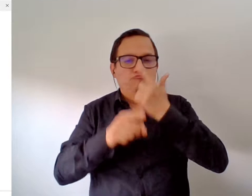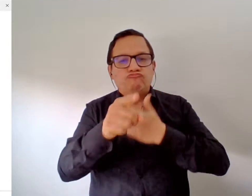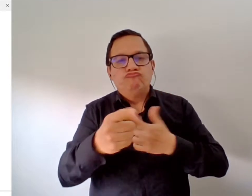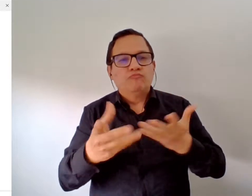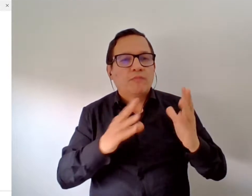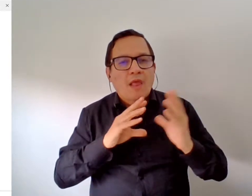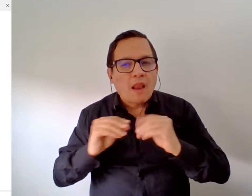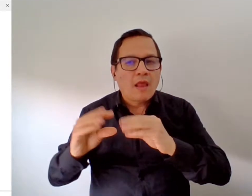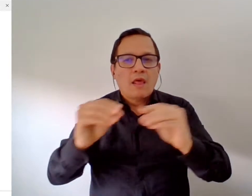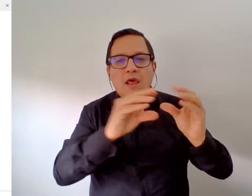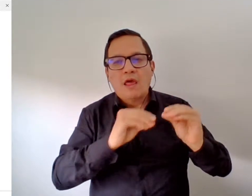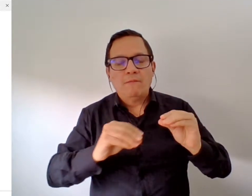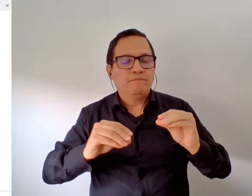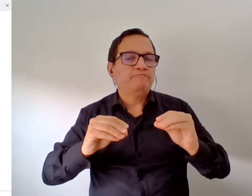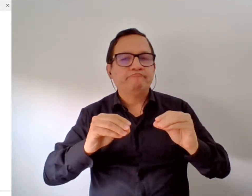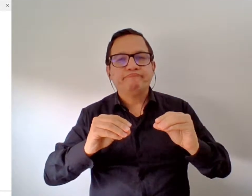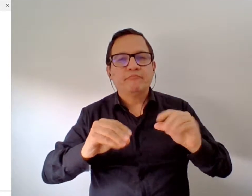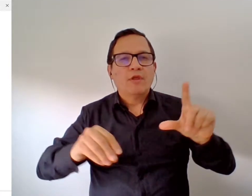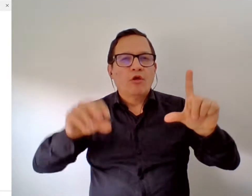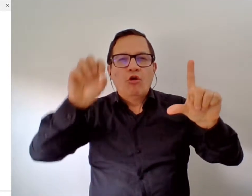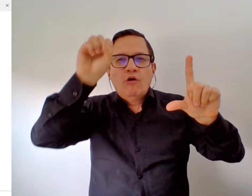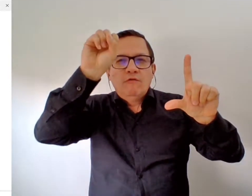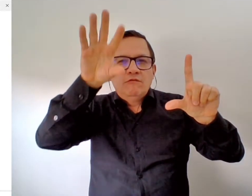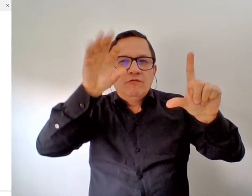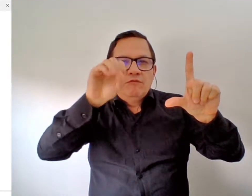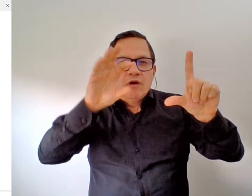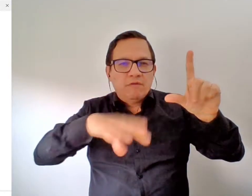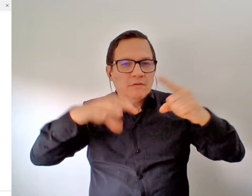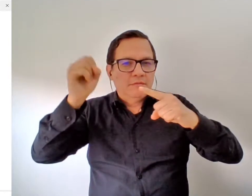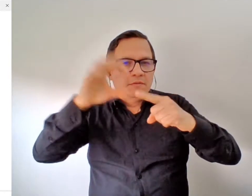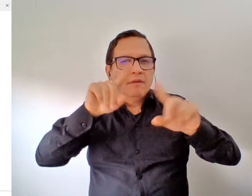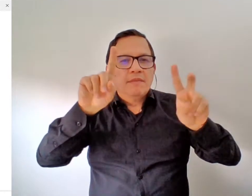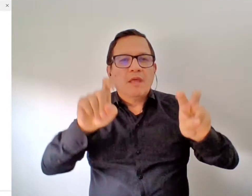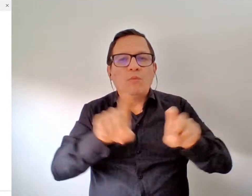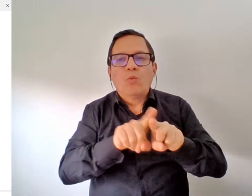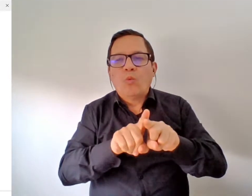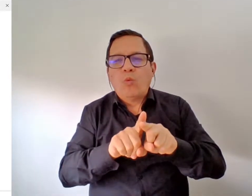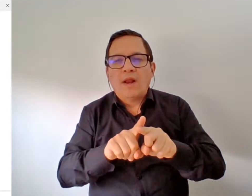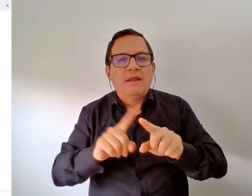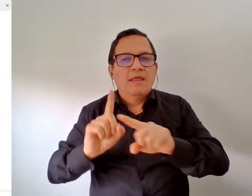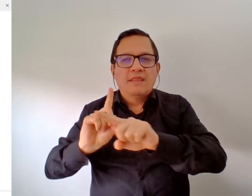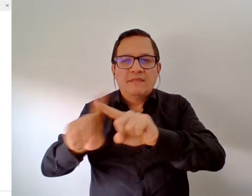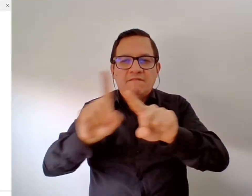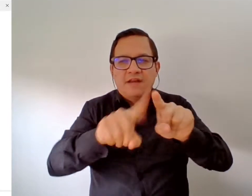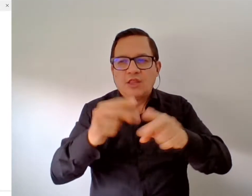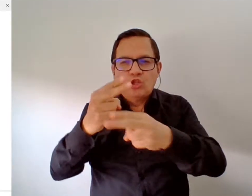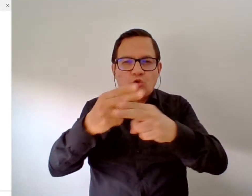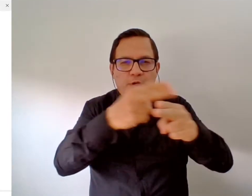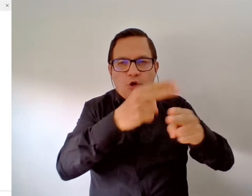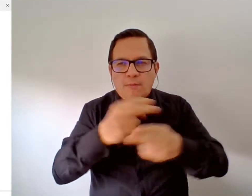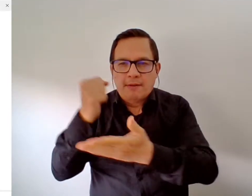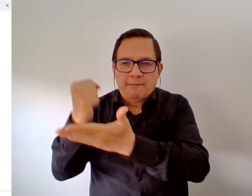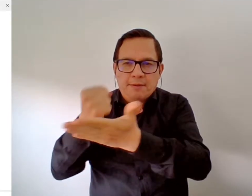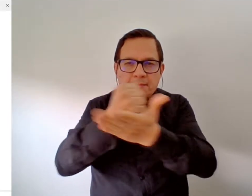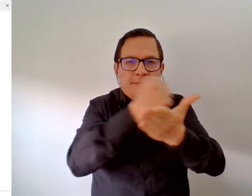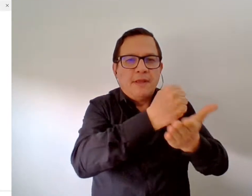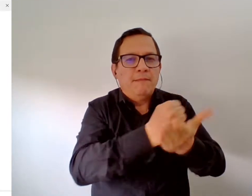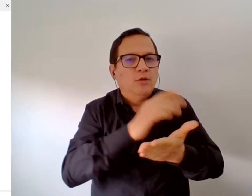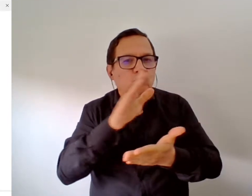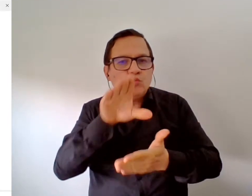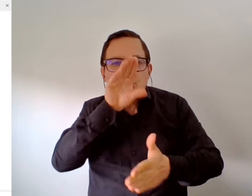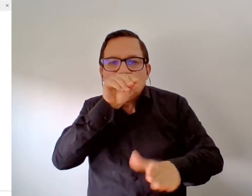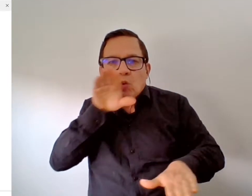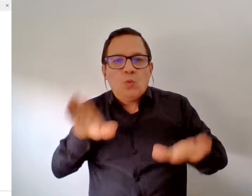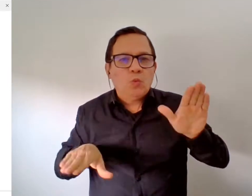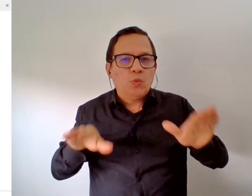Discusión en el foro colaborativo sobre distribuciones de NU/Linux. Para